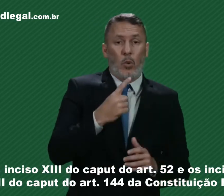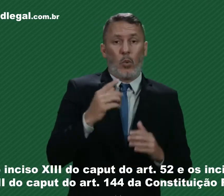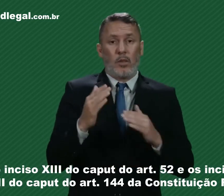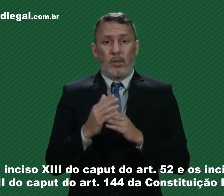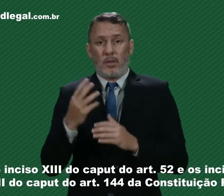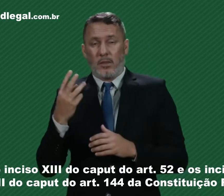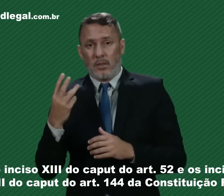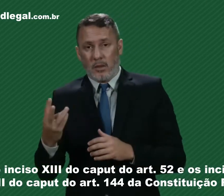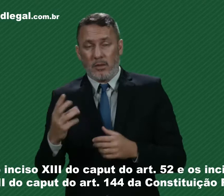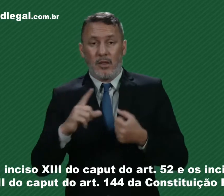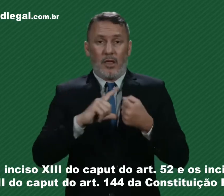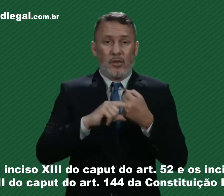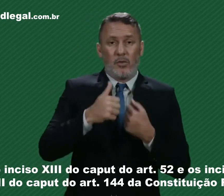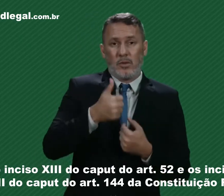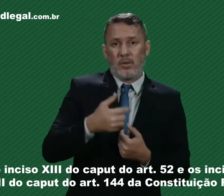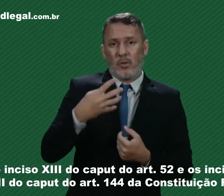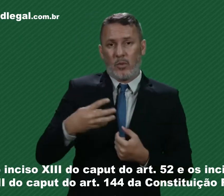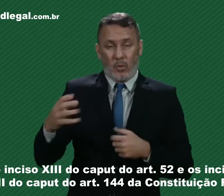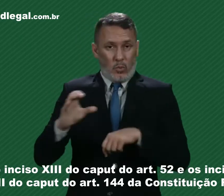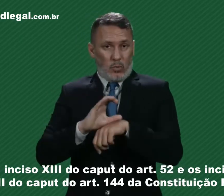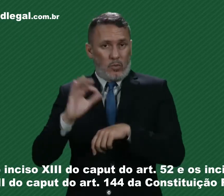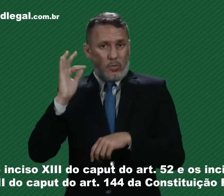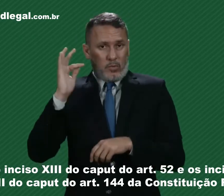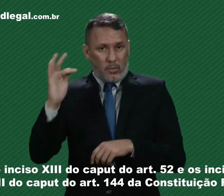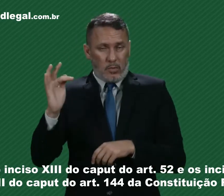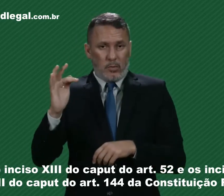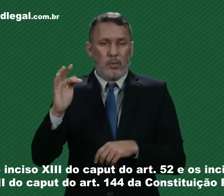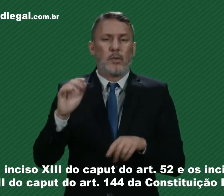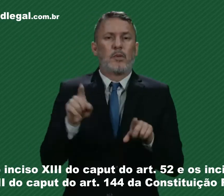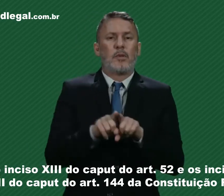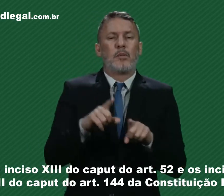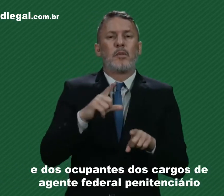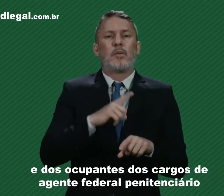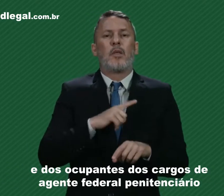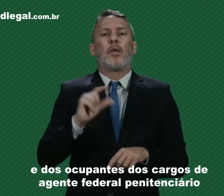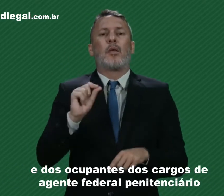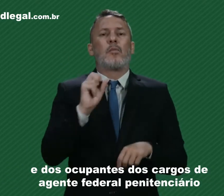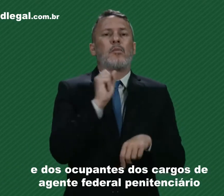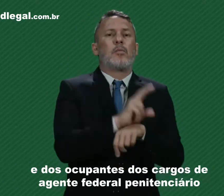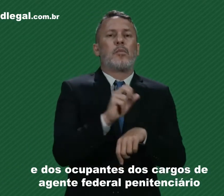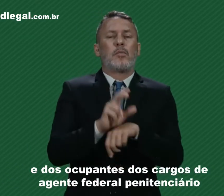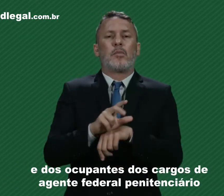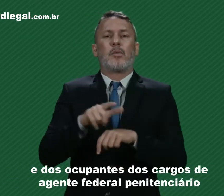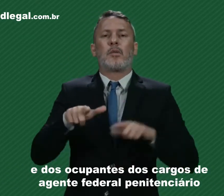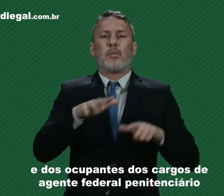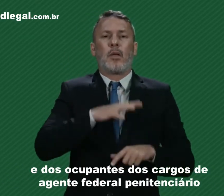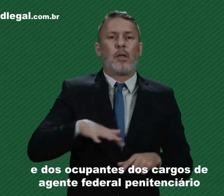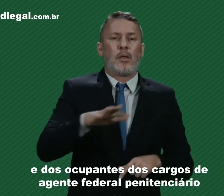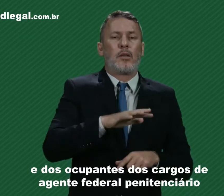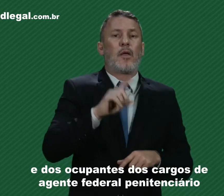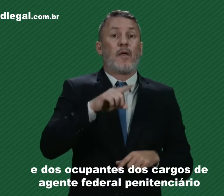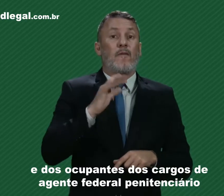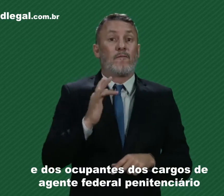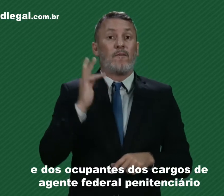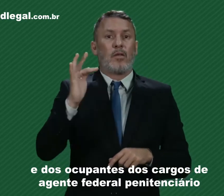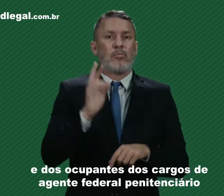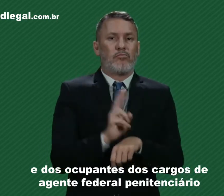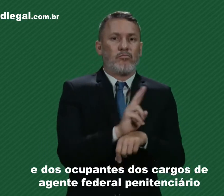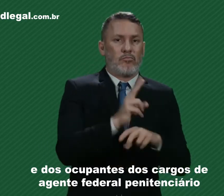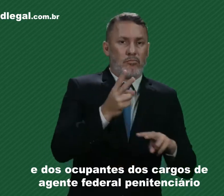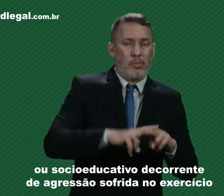a 3 do caput do artigo 144 da Constituição Federal e dos ocupantes dos cargos de agente